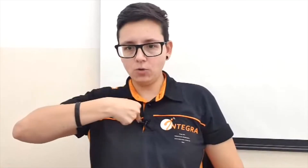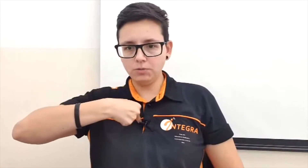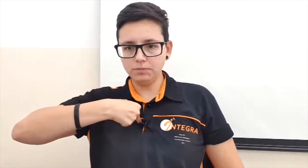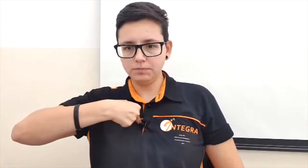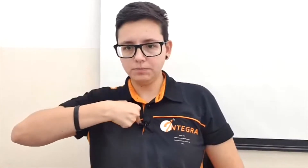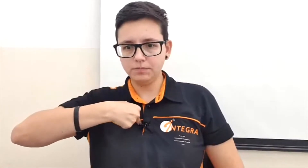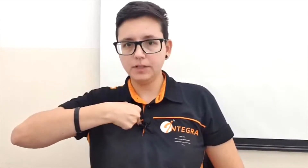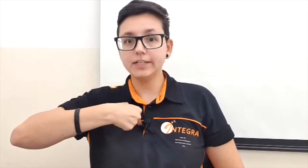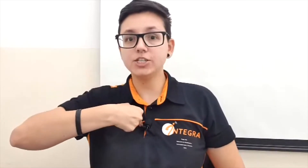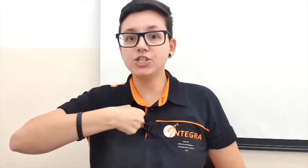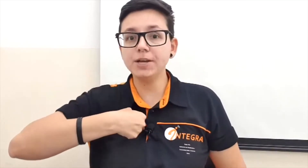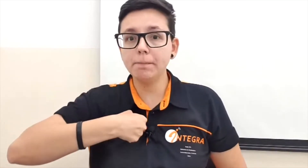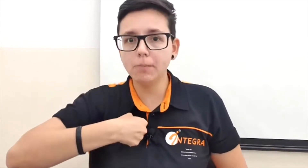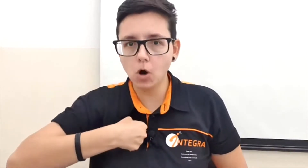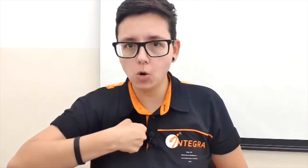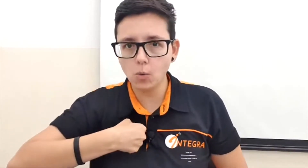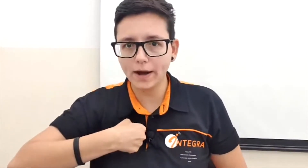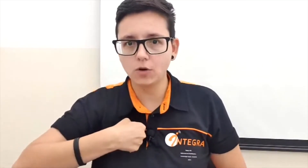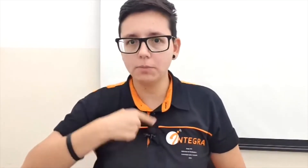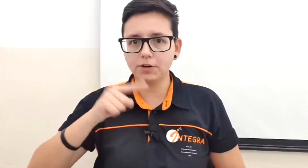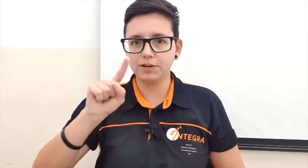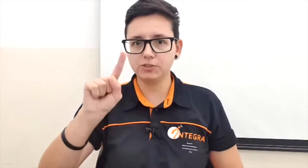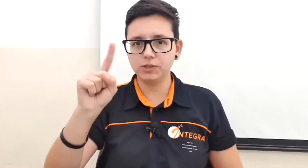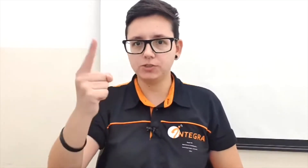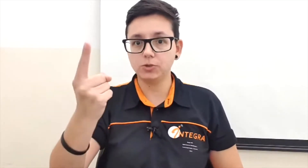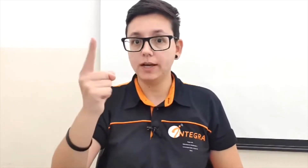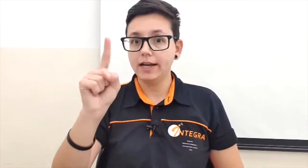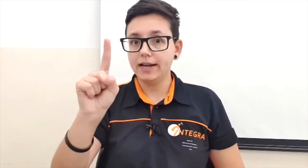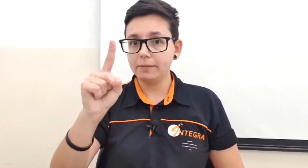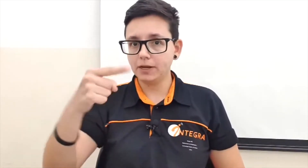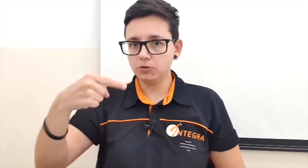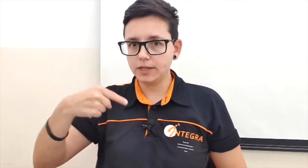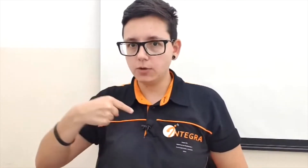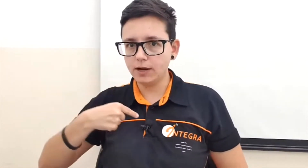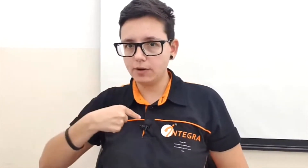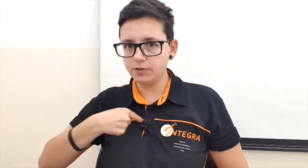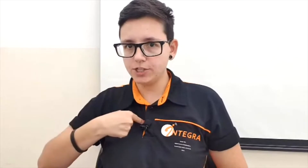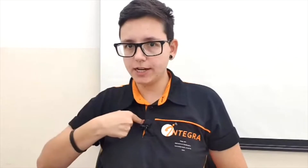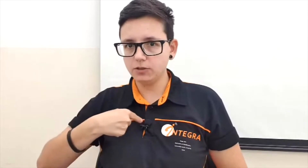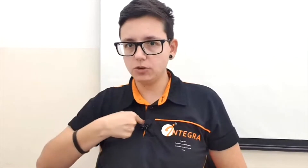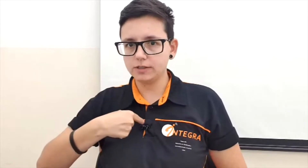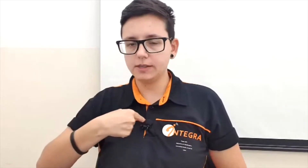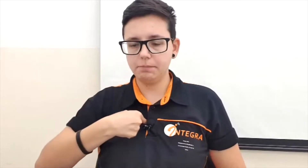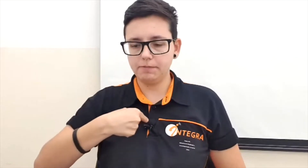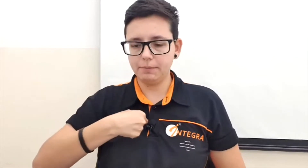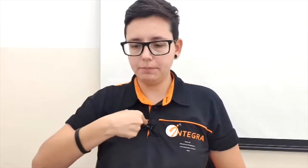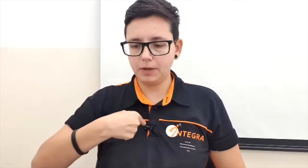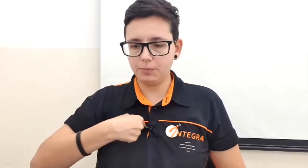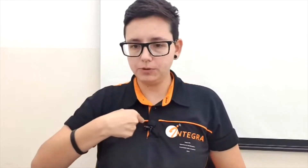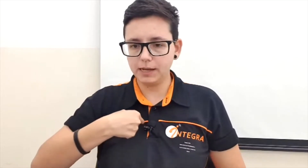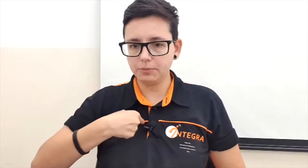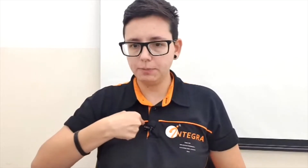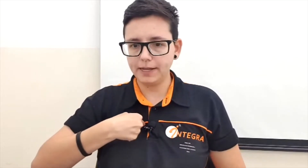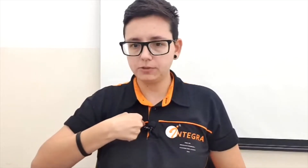eu de boa. Como que eu faço isso? Lembrando que o eu é o indicador que você vai apontar aí pro peito,